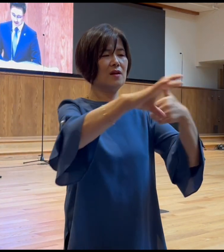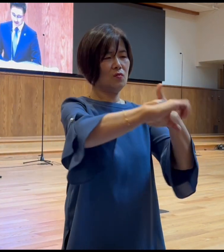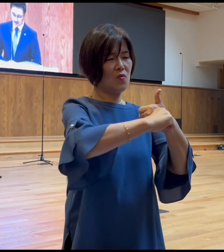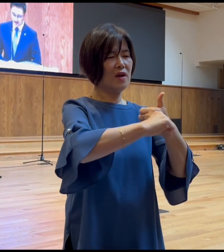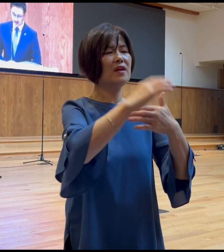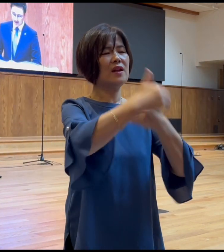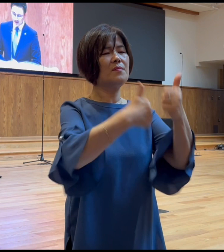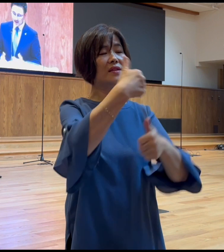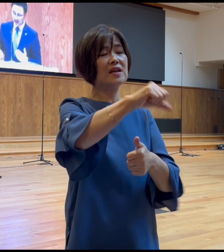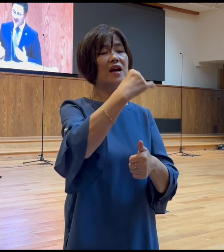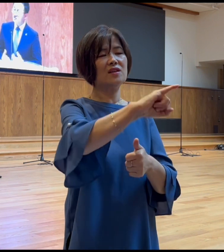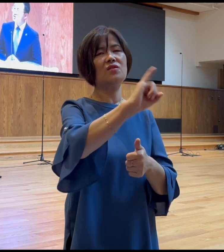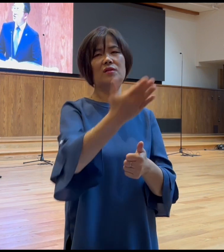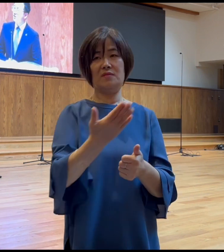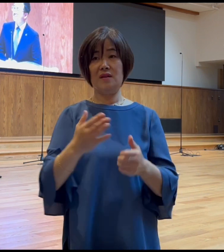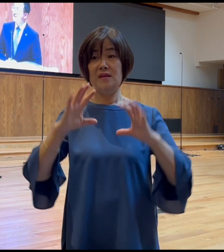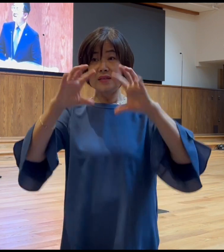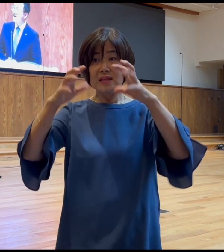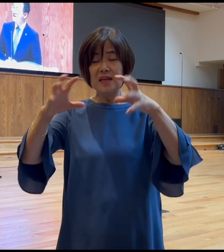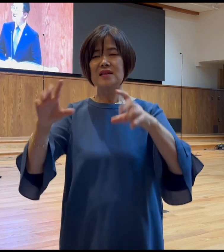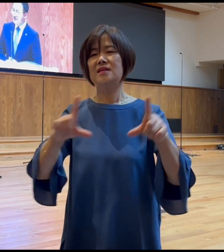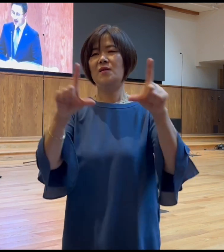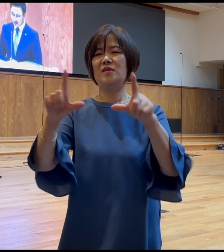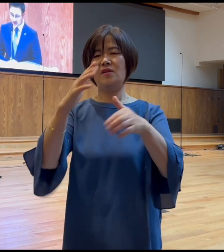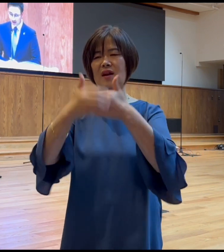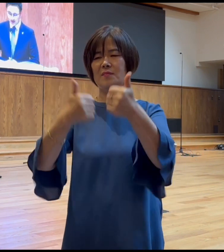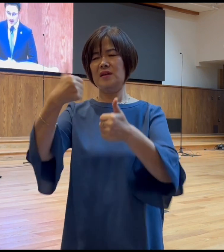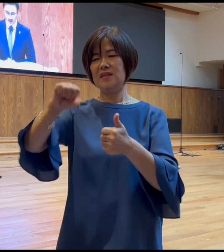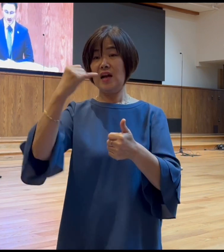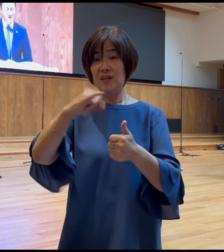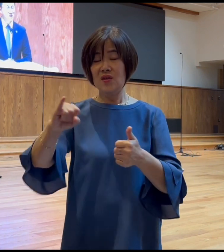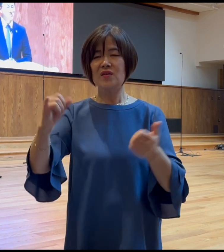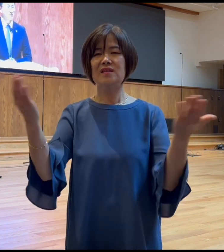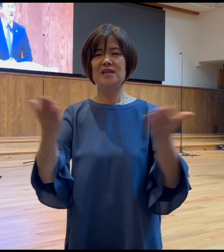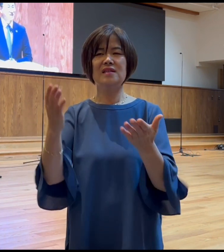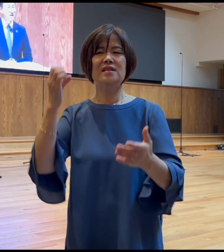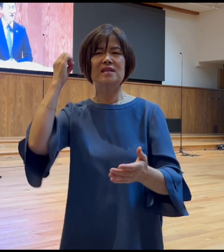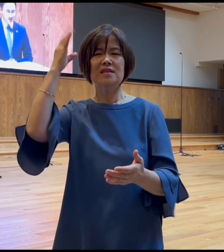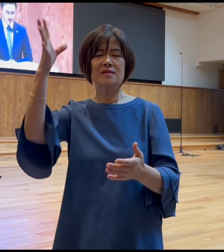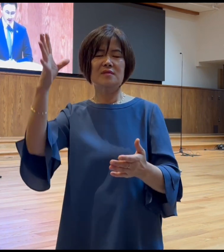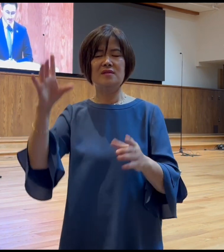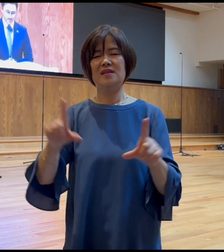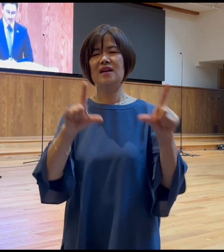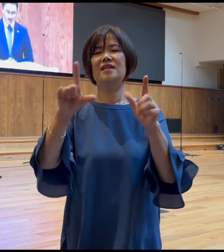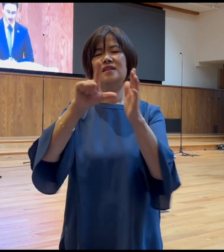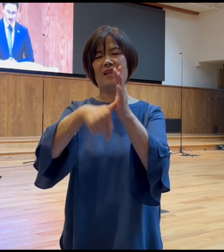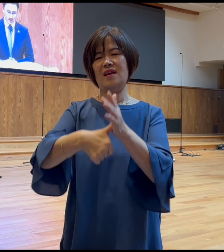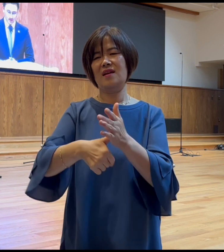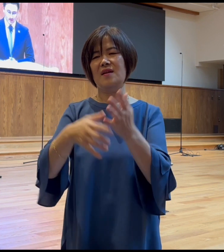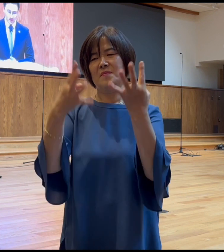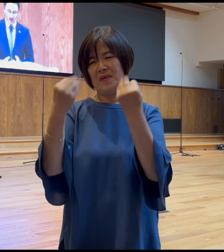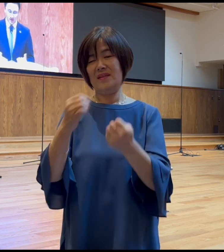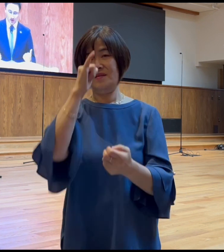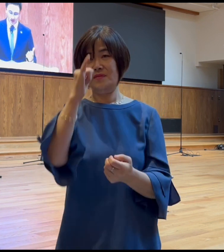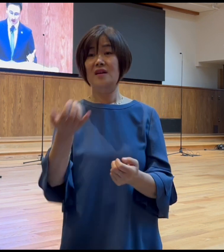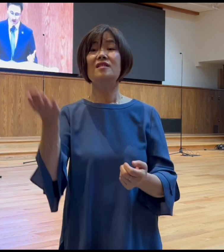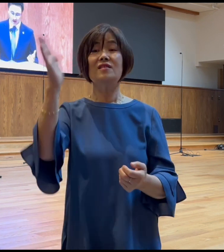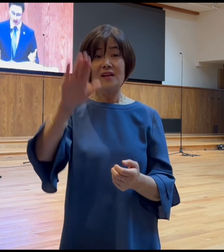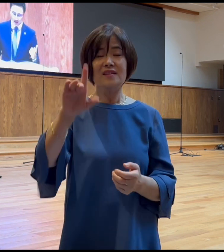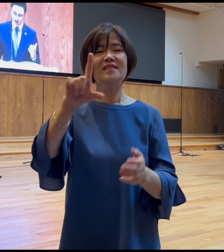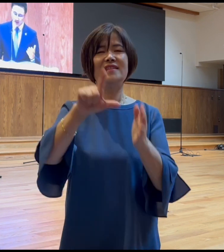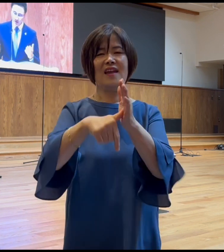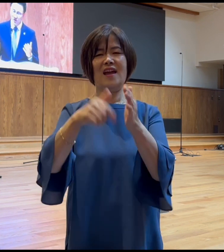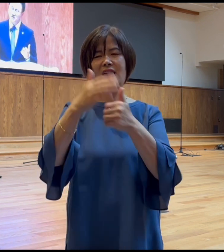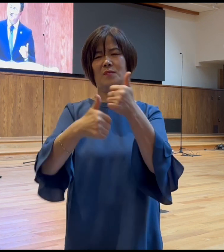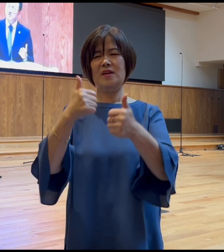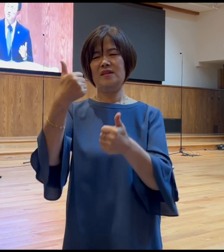말씀하십니다. 세상에 살면서 하나님의 자녀라는 사실을 잊으며 살 때가 있습니다. 그러나 그럴 때